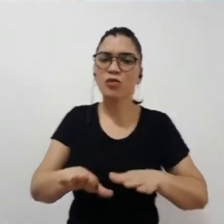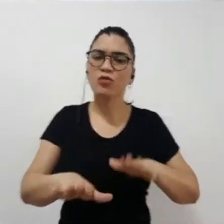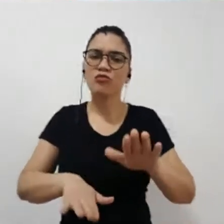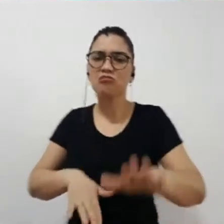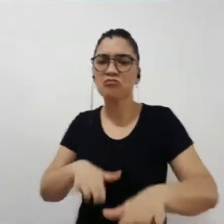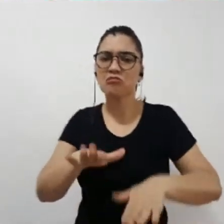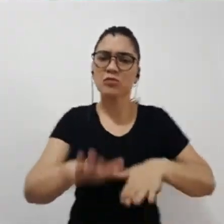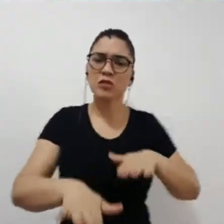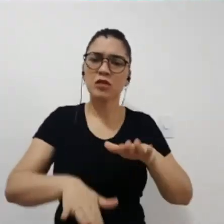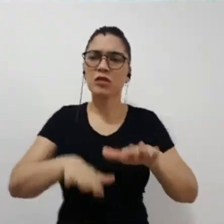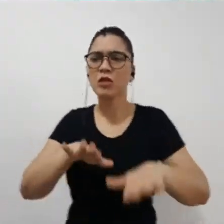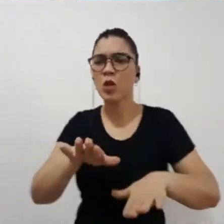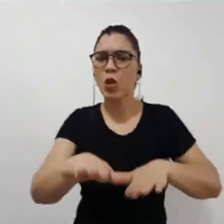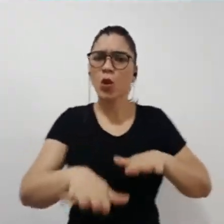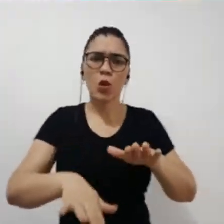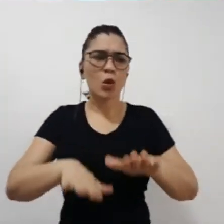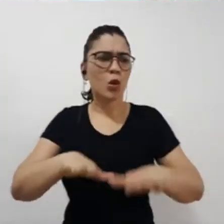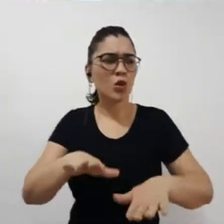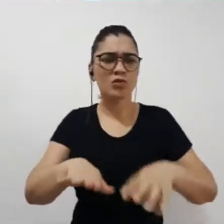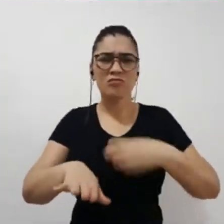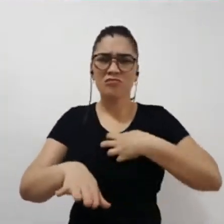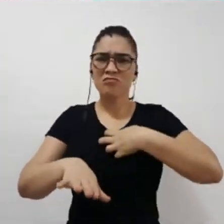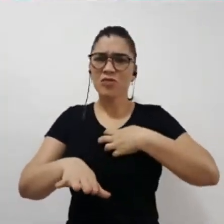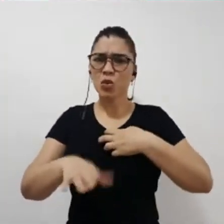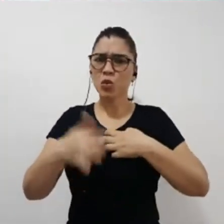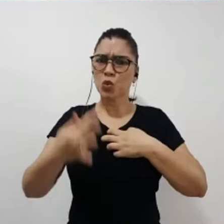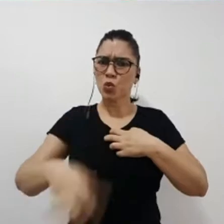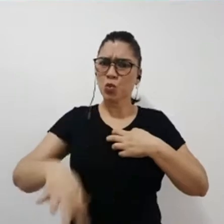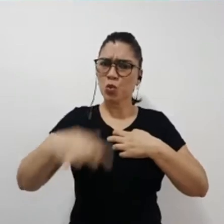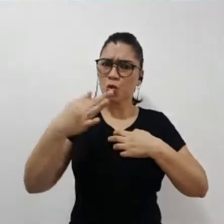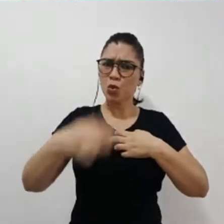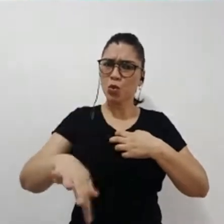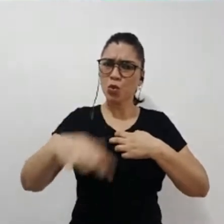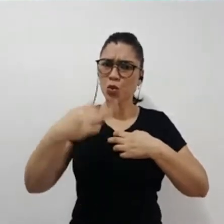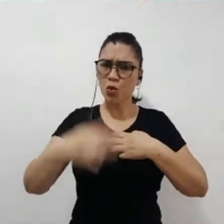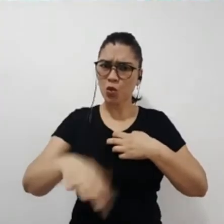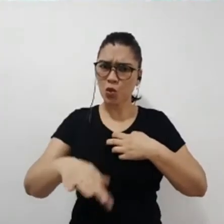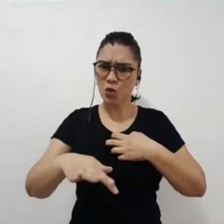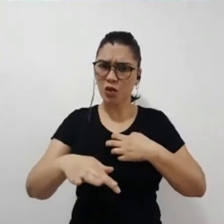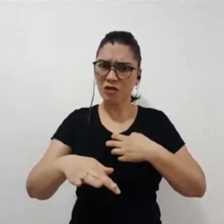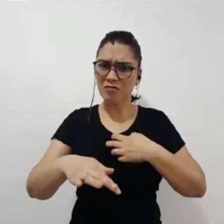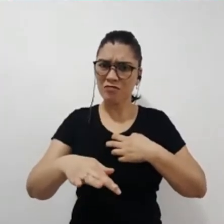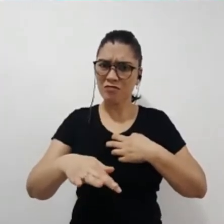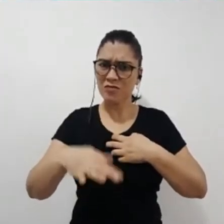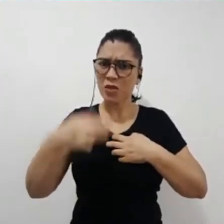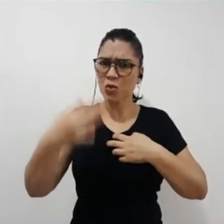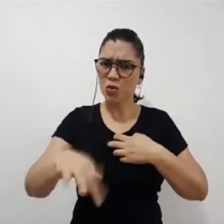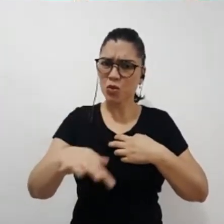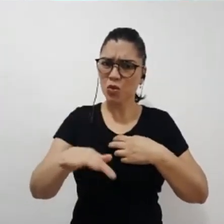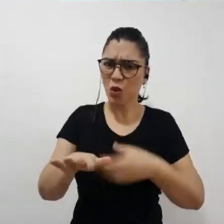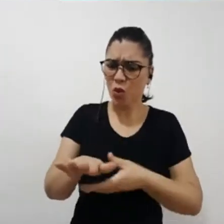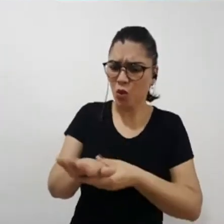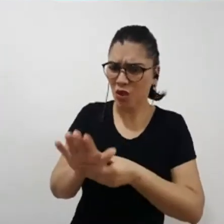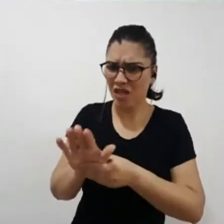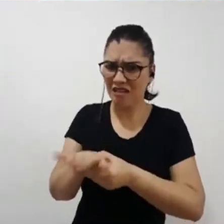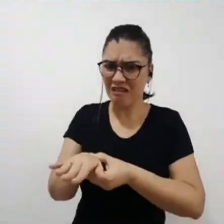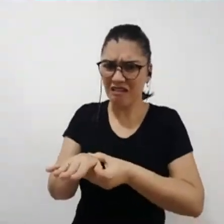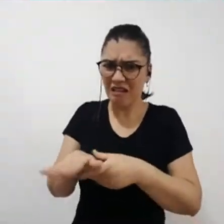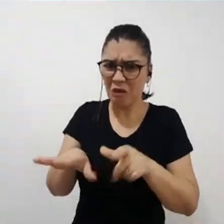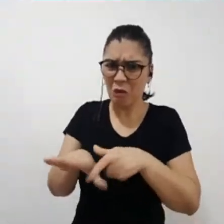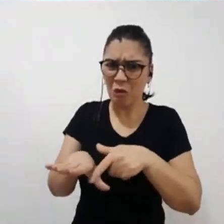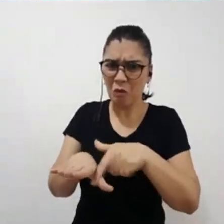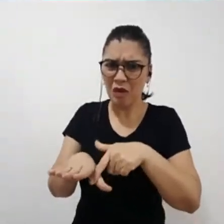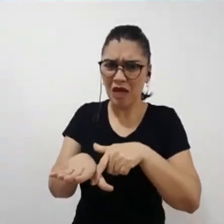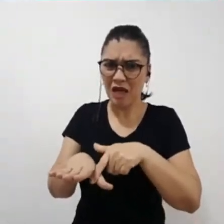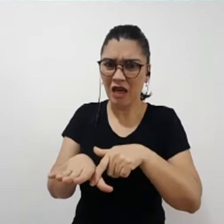Quando eu comecei a colocar o meu corpo numa situação de provação, de exercício, aquilo